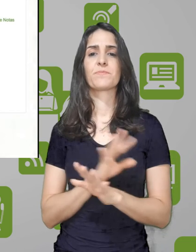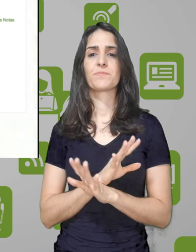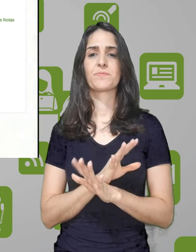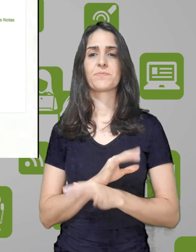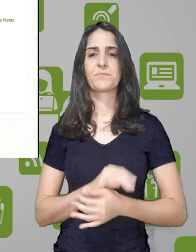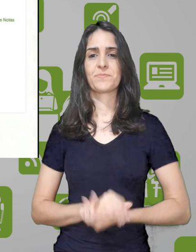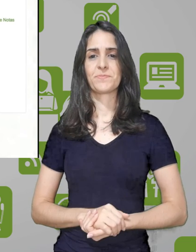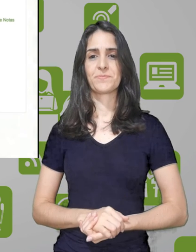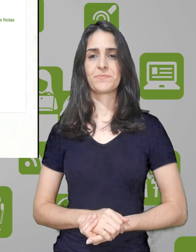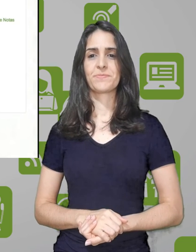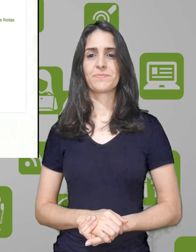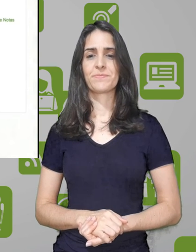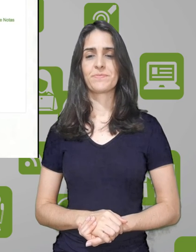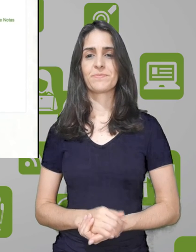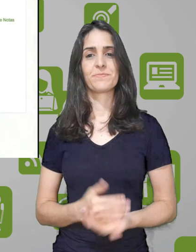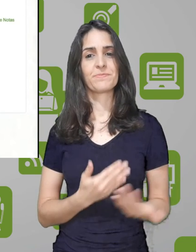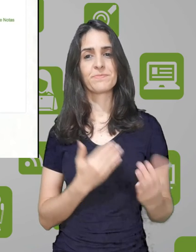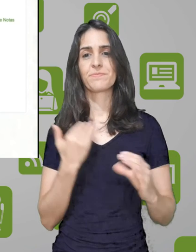digitar